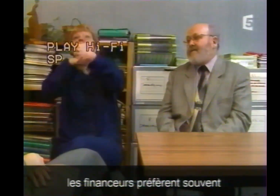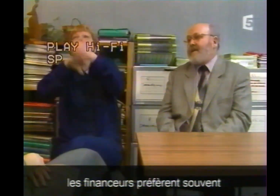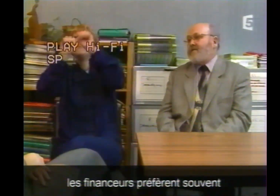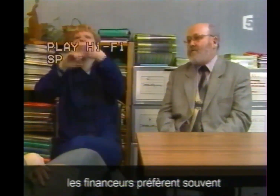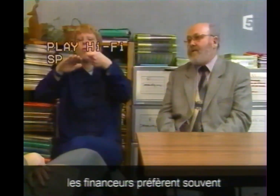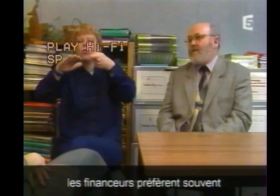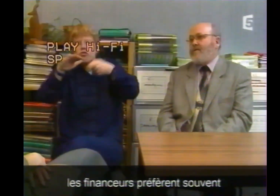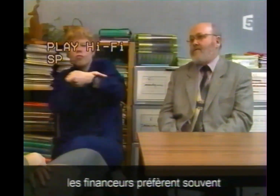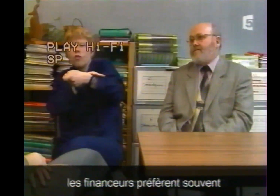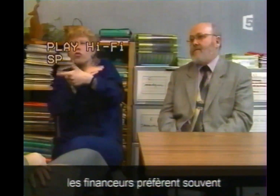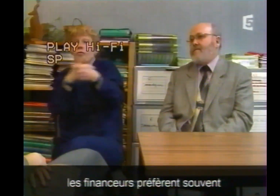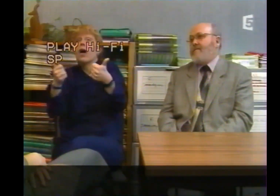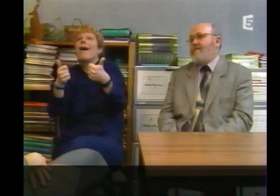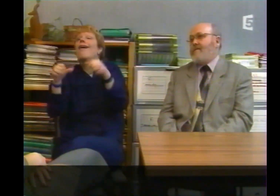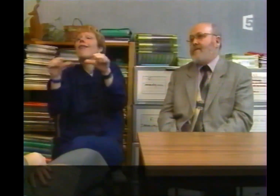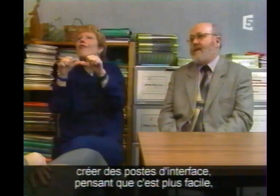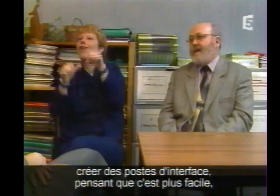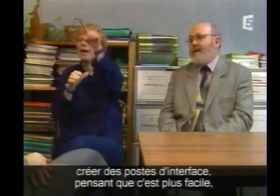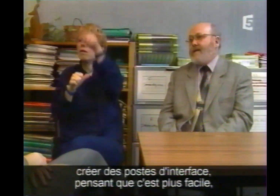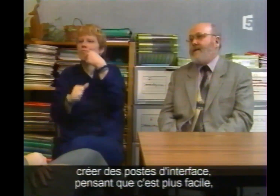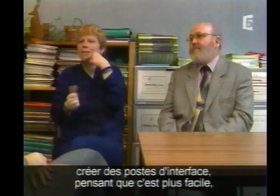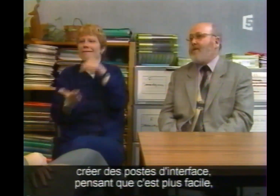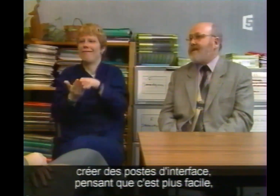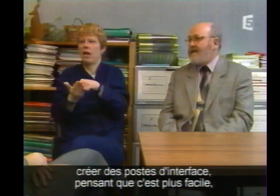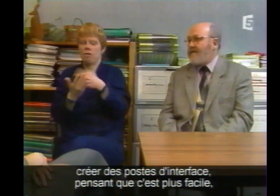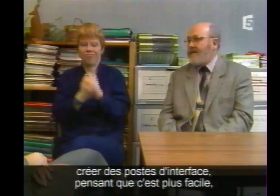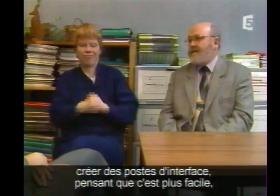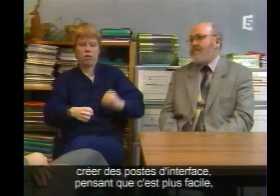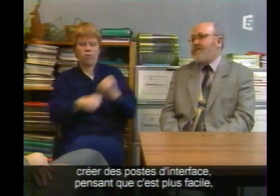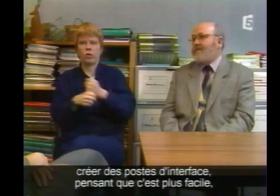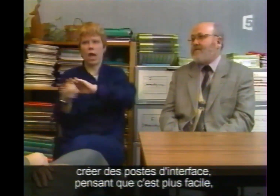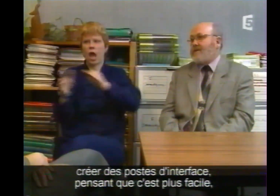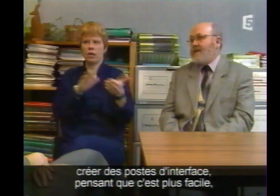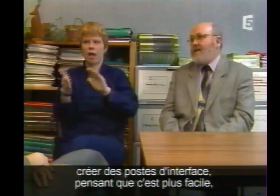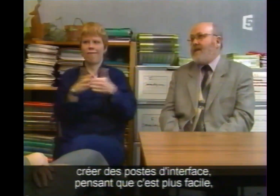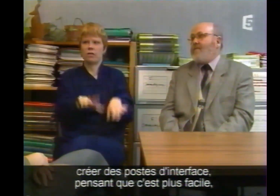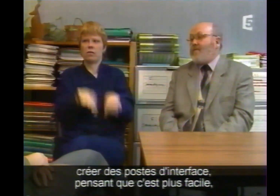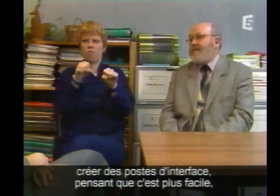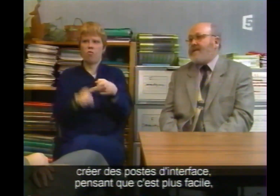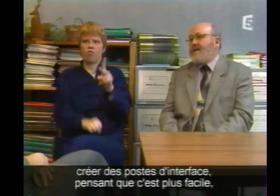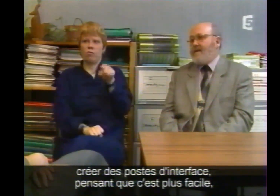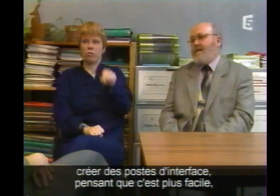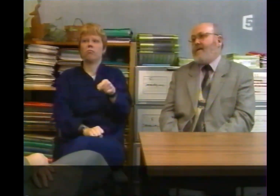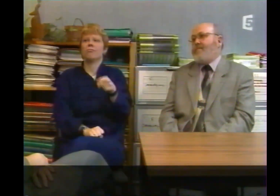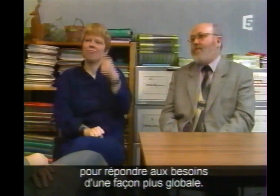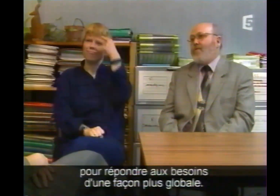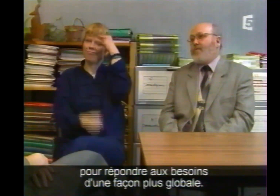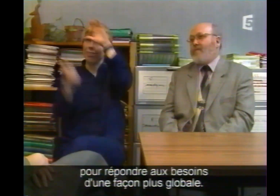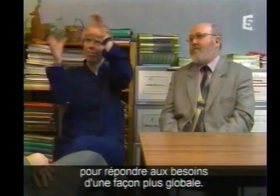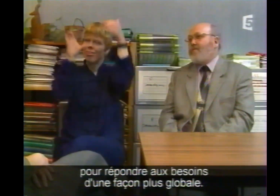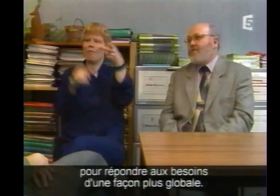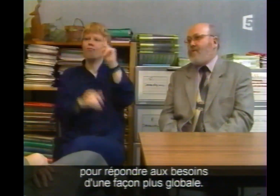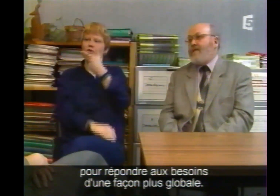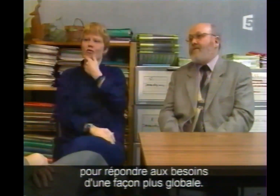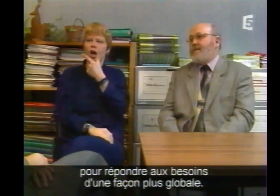préfèrent souvent créer des postes d'interface, pensant que c'est plus facile pour eux pour répondre aux besoins d'une façon